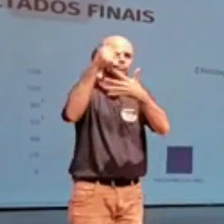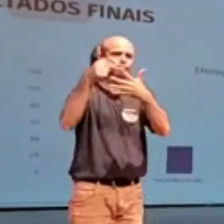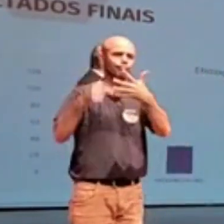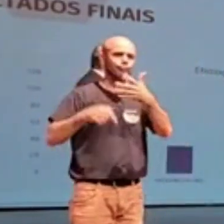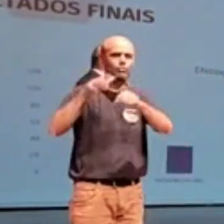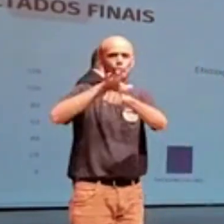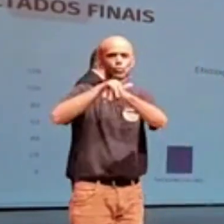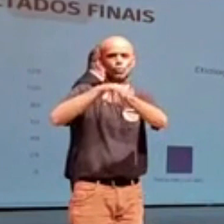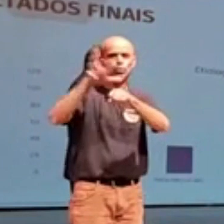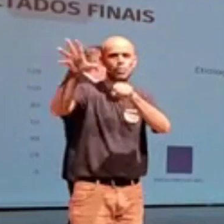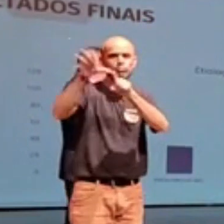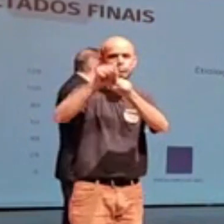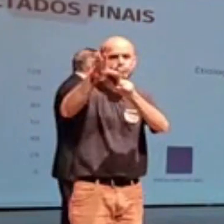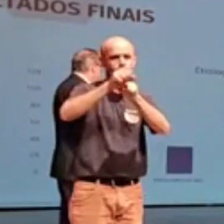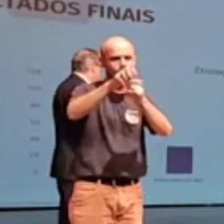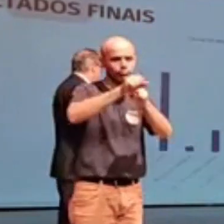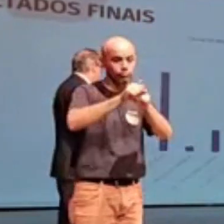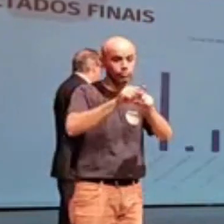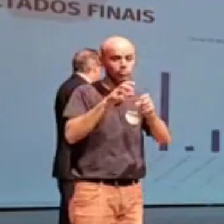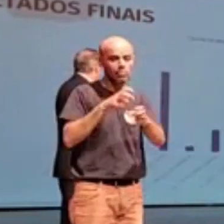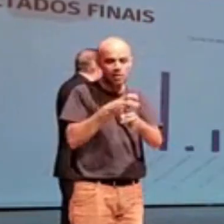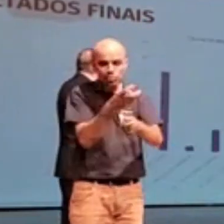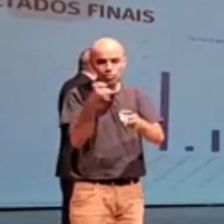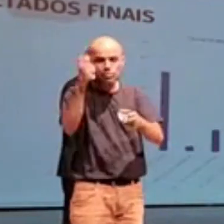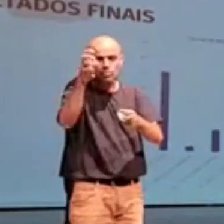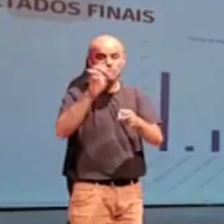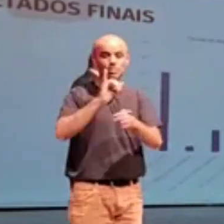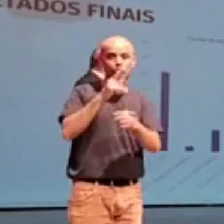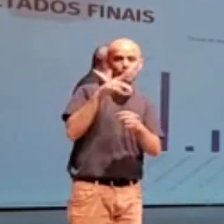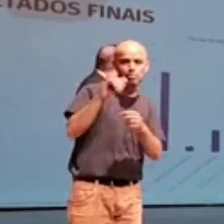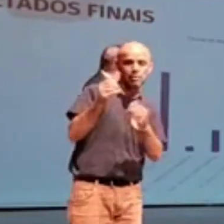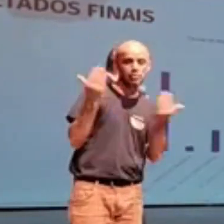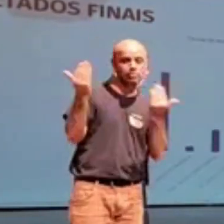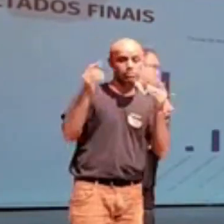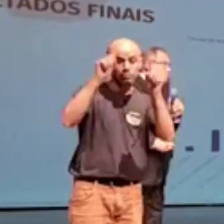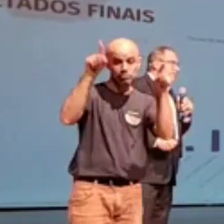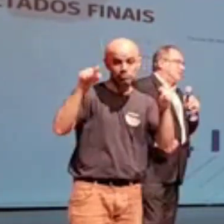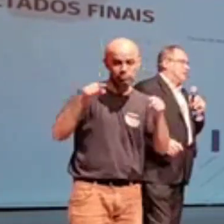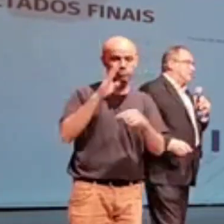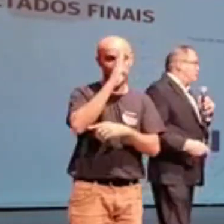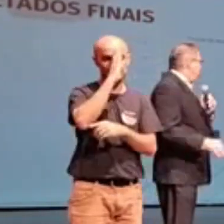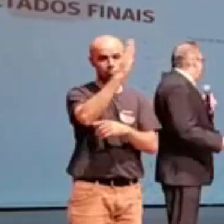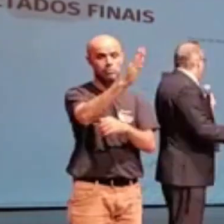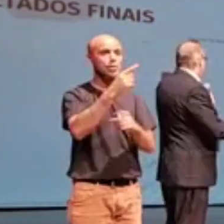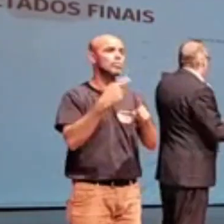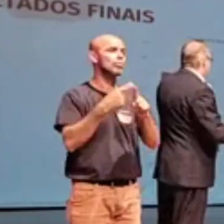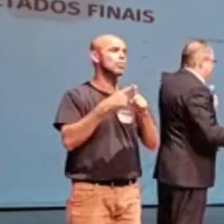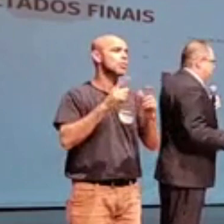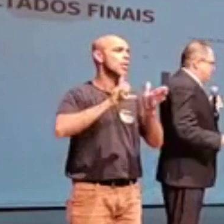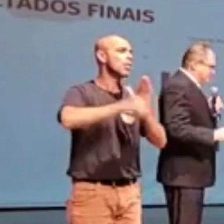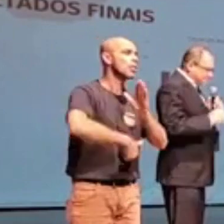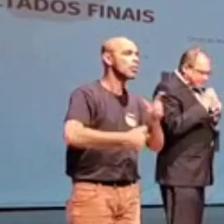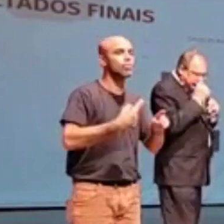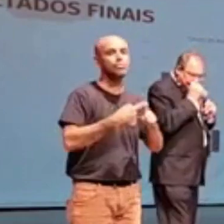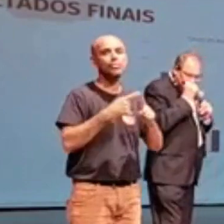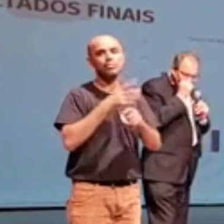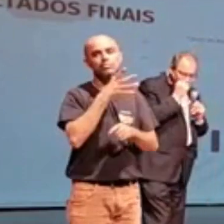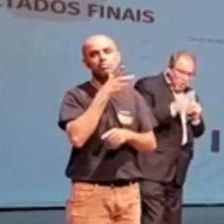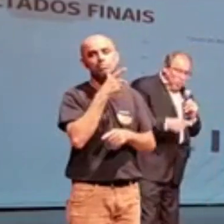doenças sindrômicas, mas a idiopática é a principal. Tá? E quais foram as causas do atraso? Eu vou falar resumidamente